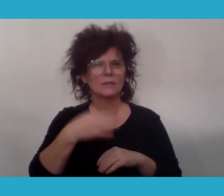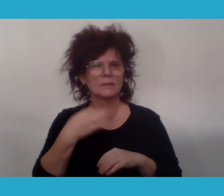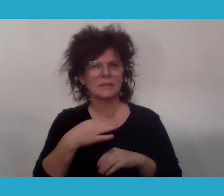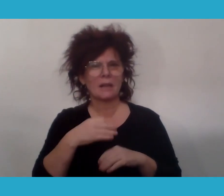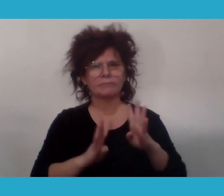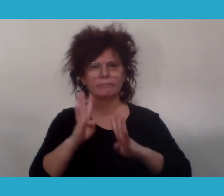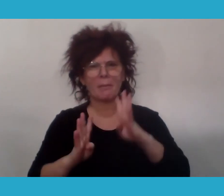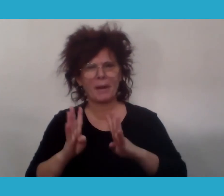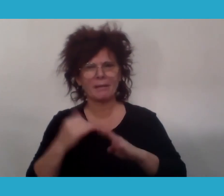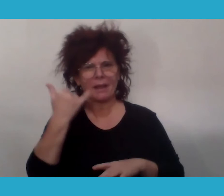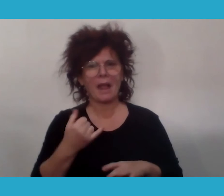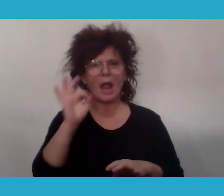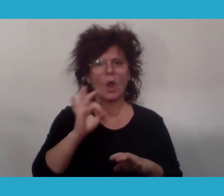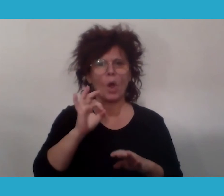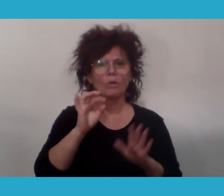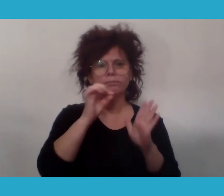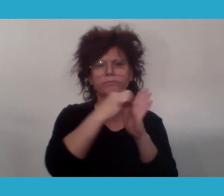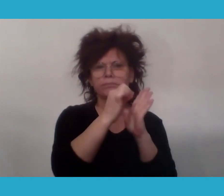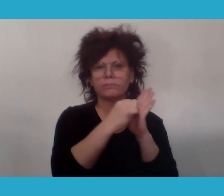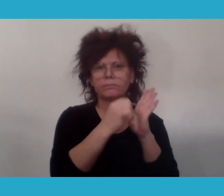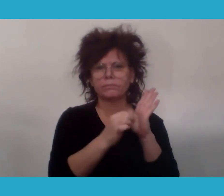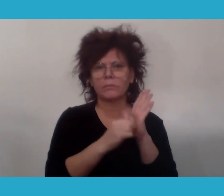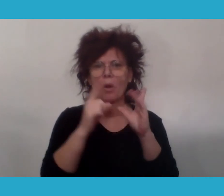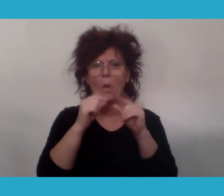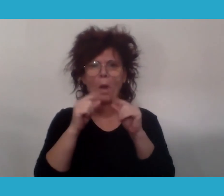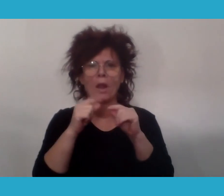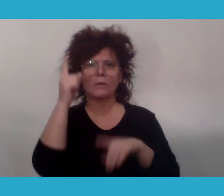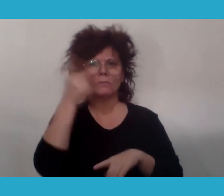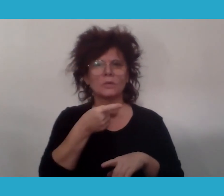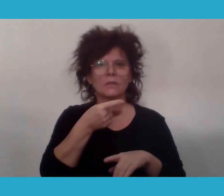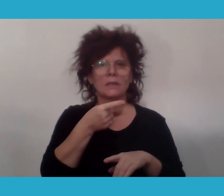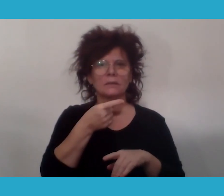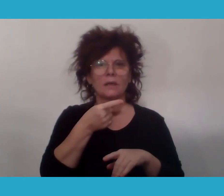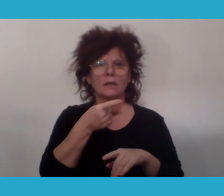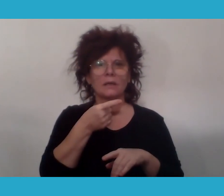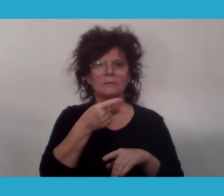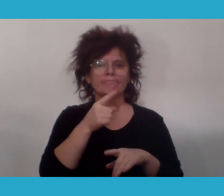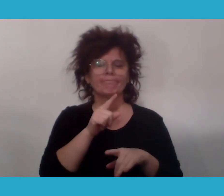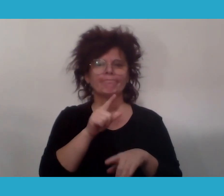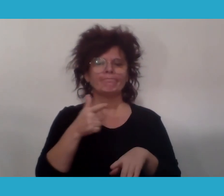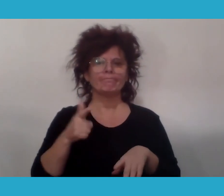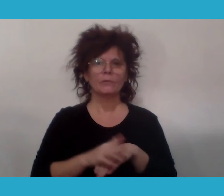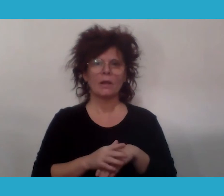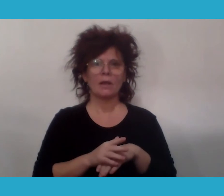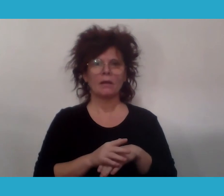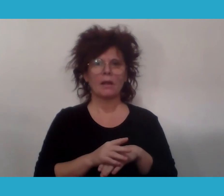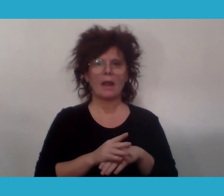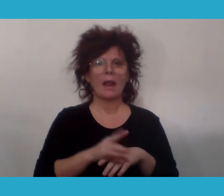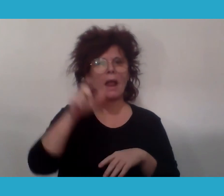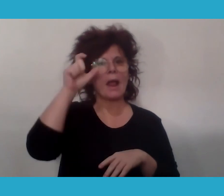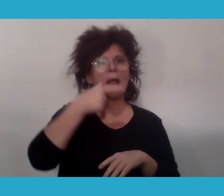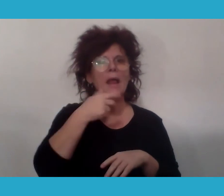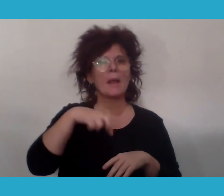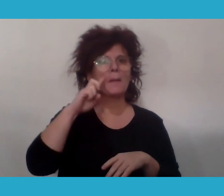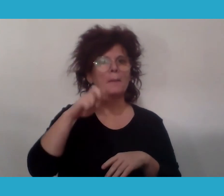plantas existentes o registradas? Asimismo, los valores y porcentajes no dan. Los valores de espinillos es muy superior a los